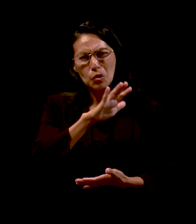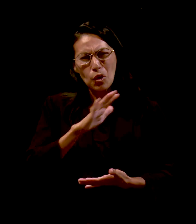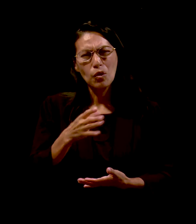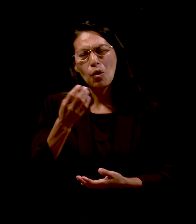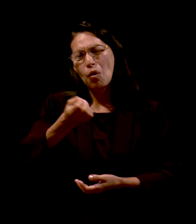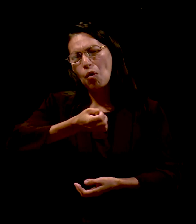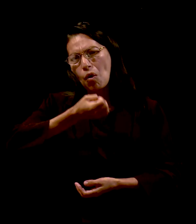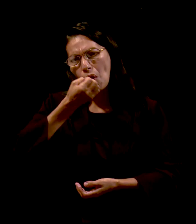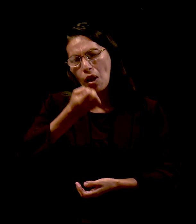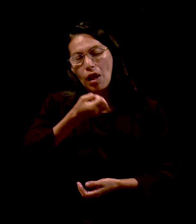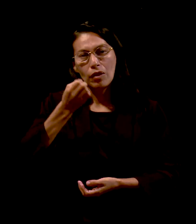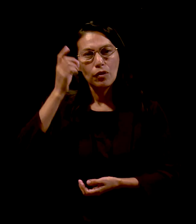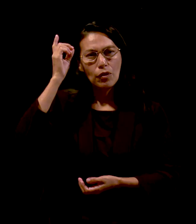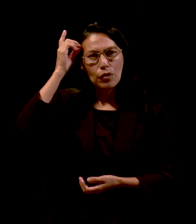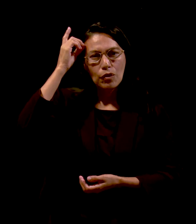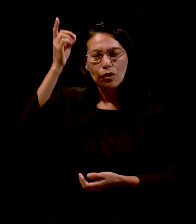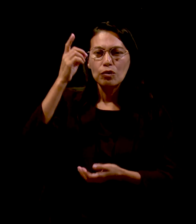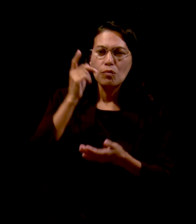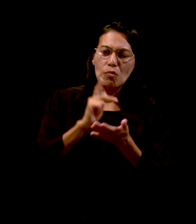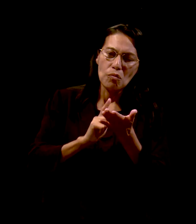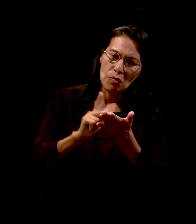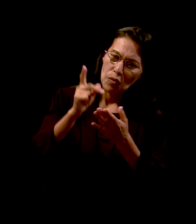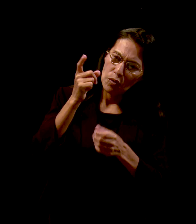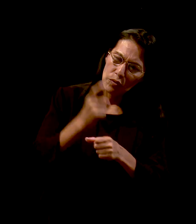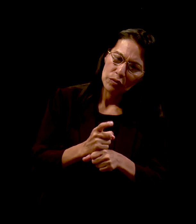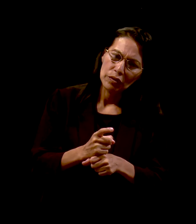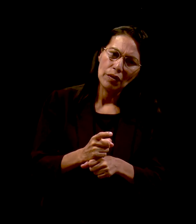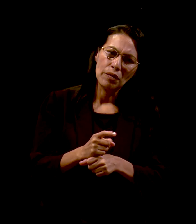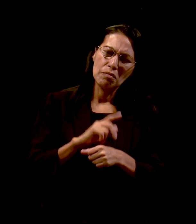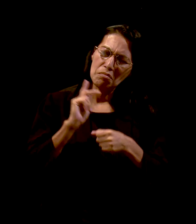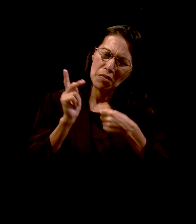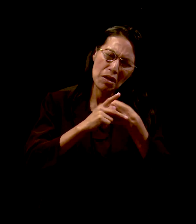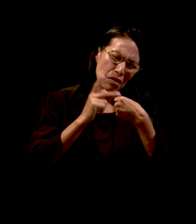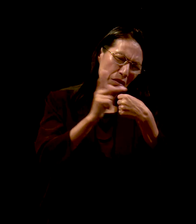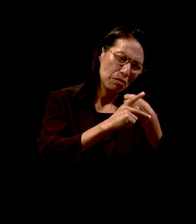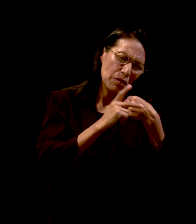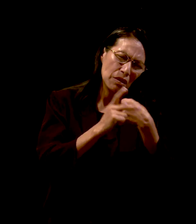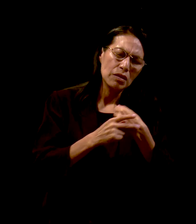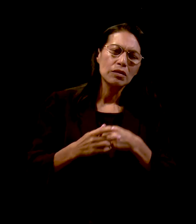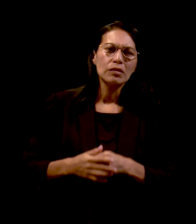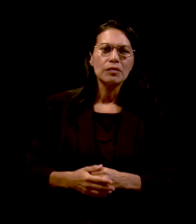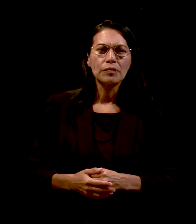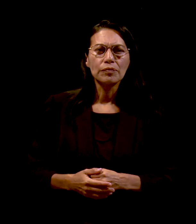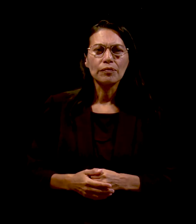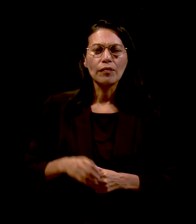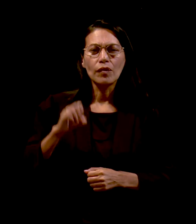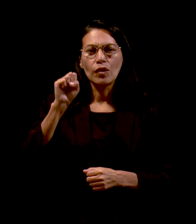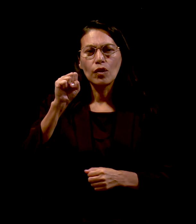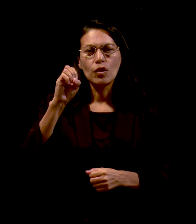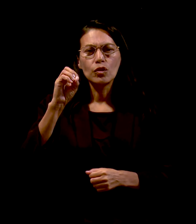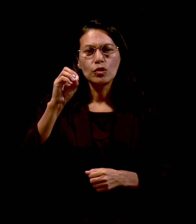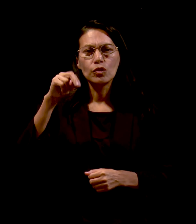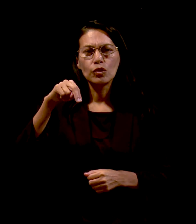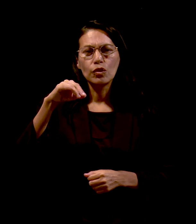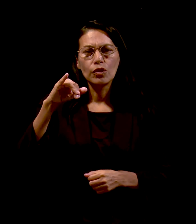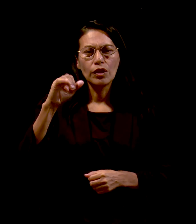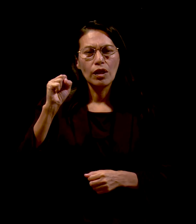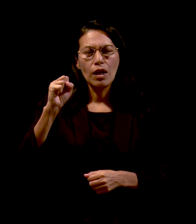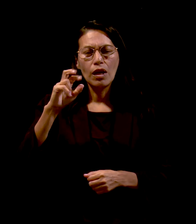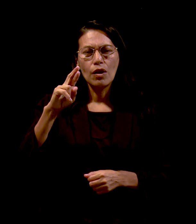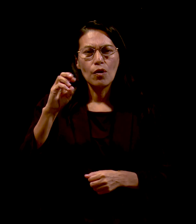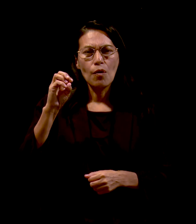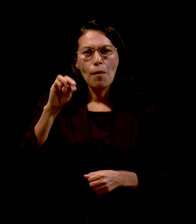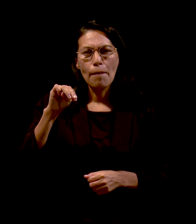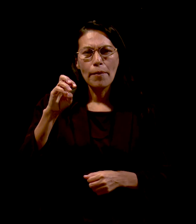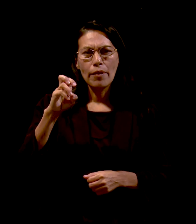estamos orando conforme a la voluntad de dios por los dirigentes de estos países sonia romero por favor ayúdame a orar